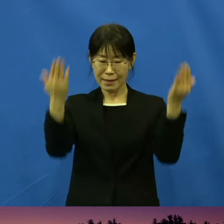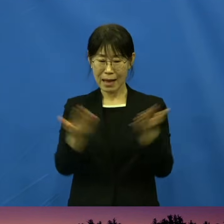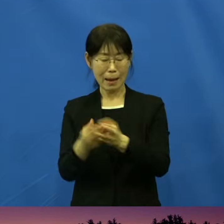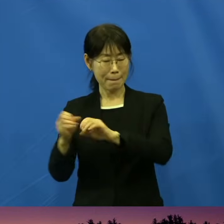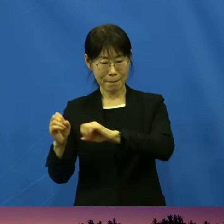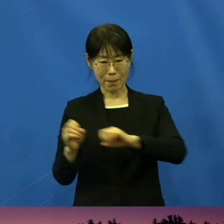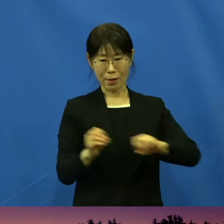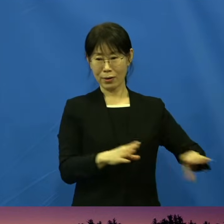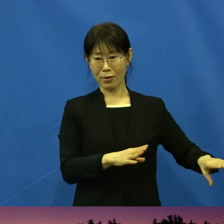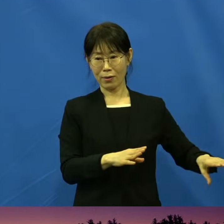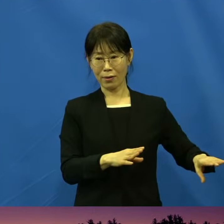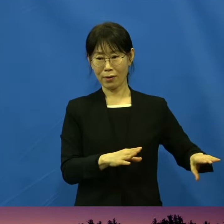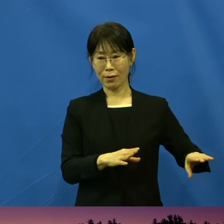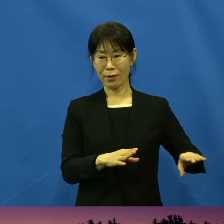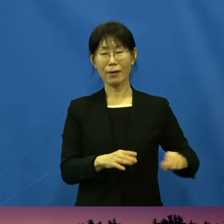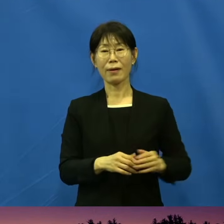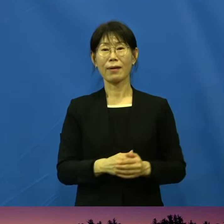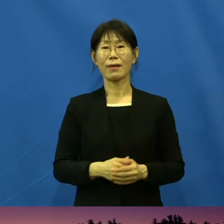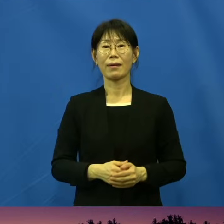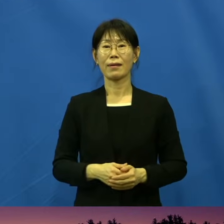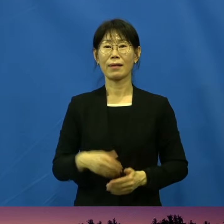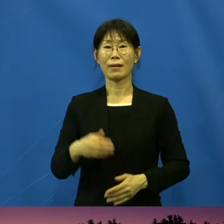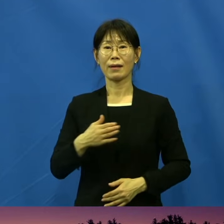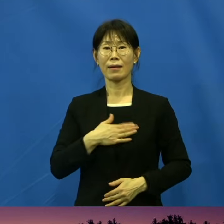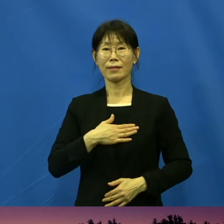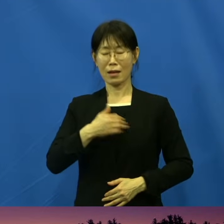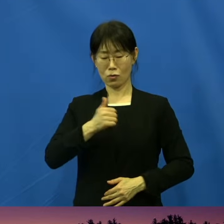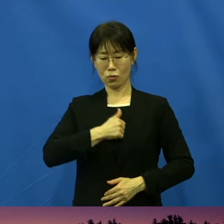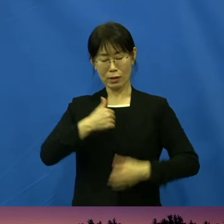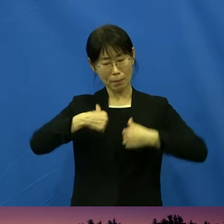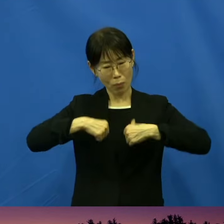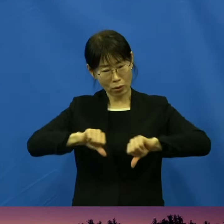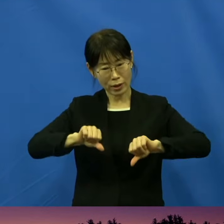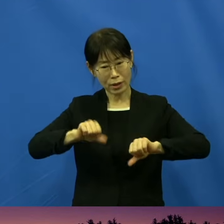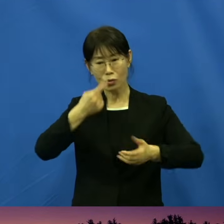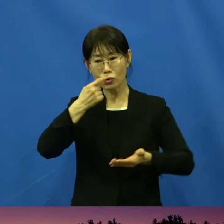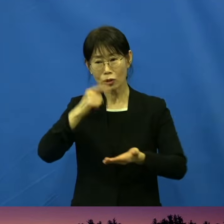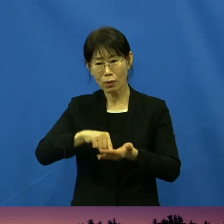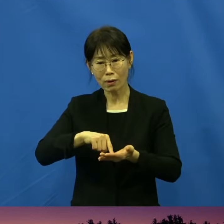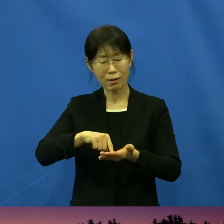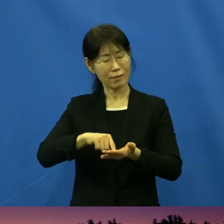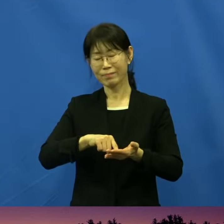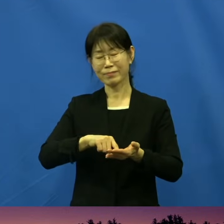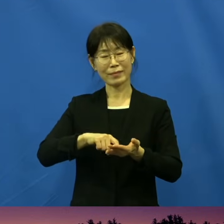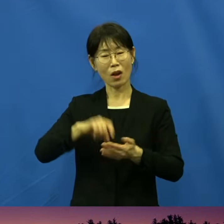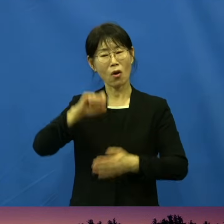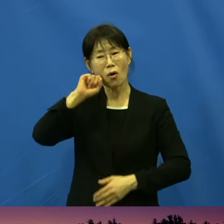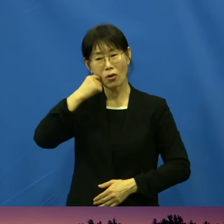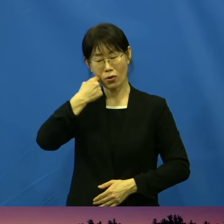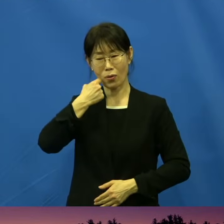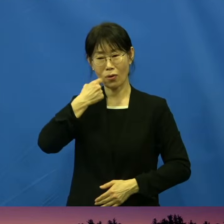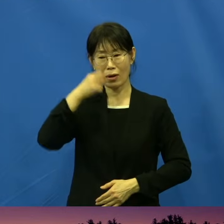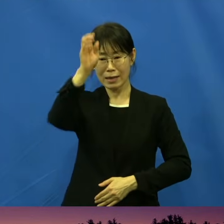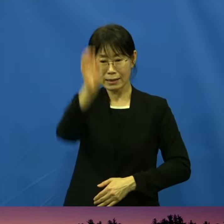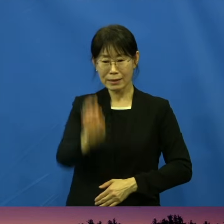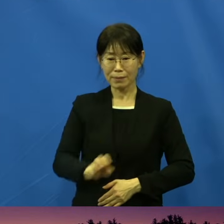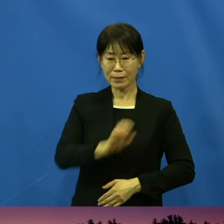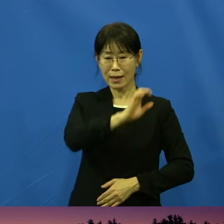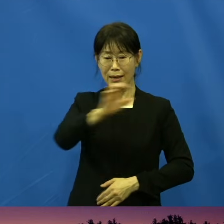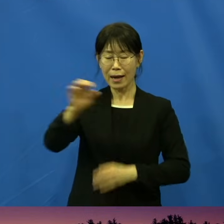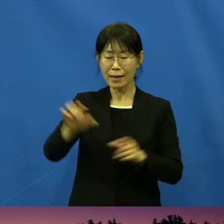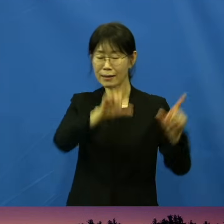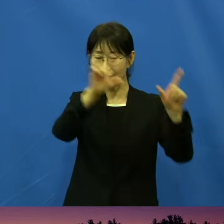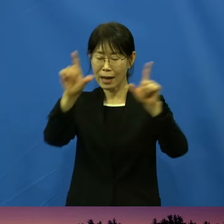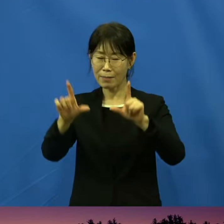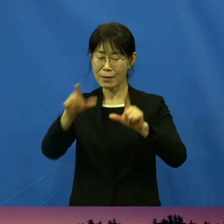돼요. 여러분, 자아가 죽는 게 쉬운 게 아니잖아요. 자기를 부인하는 게 어려운 거예요. 십자가를 지는 삶은 어려운 거예요.